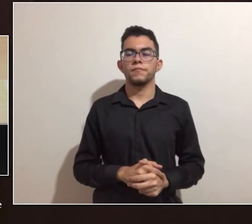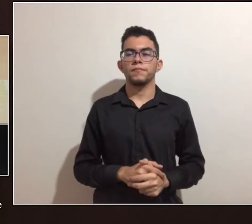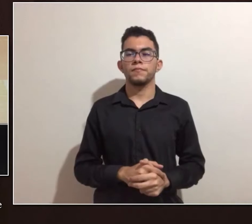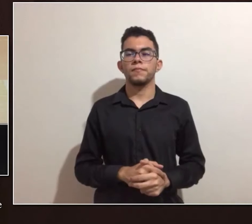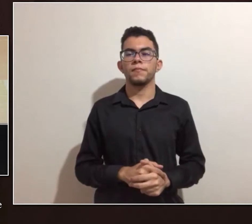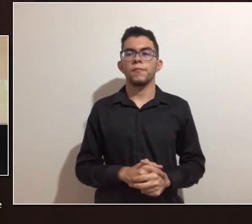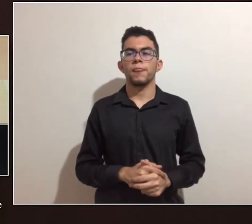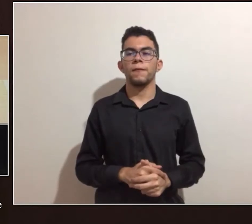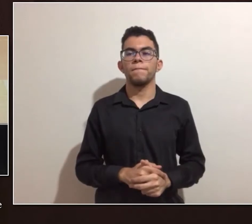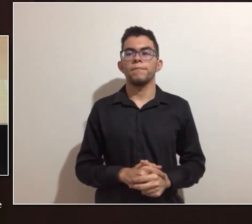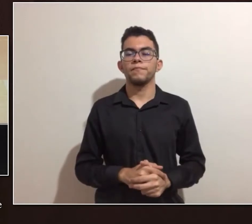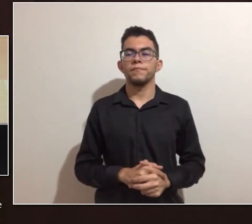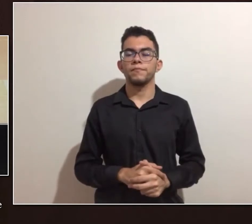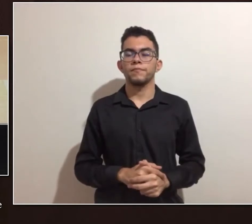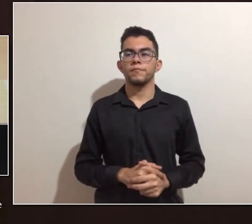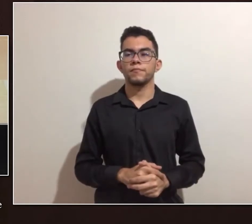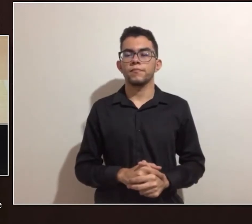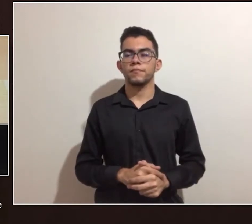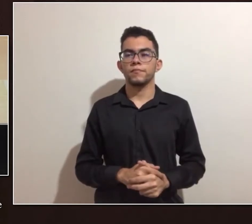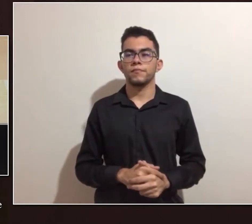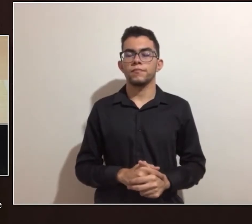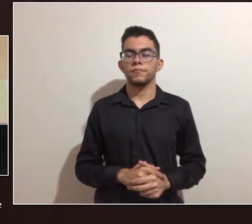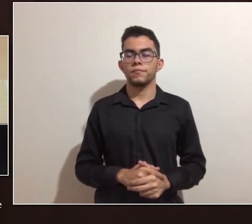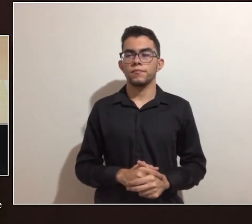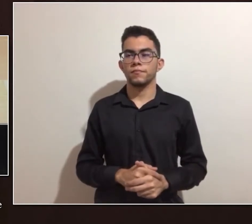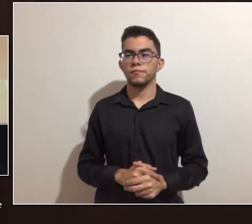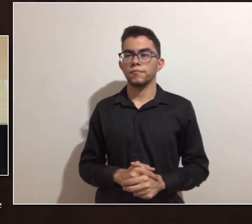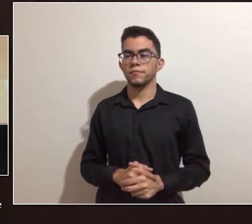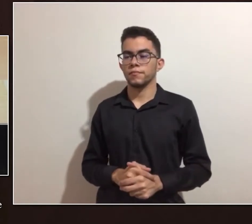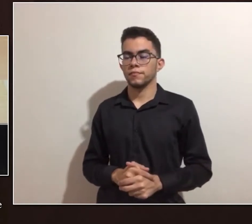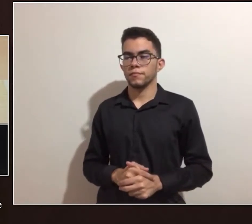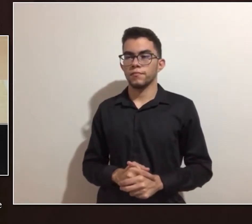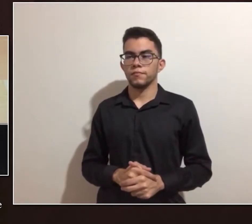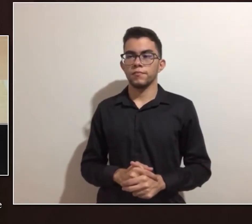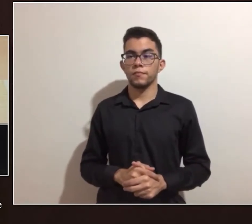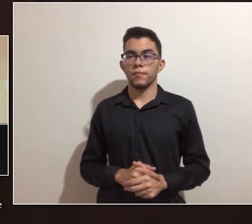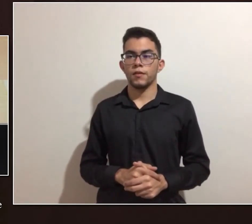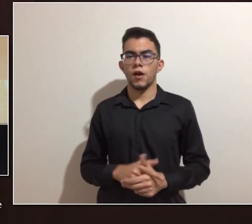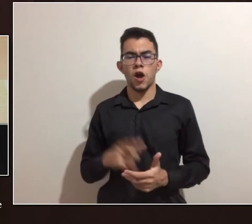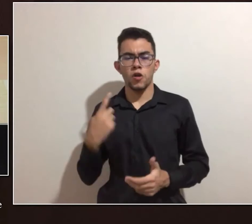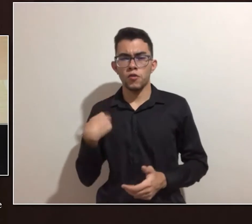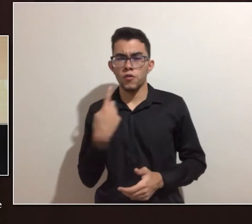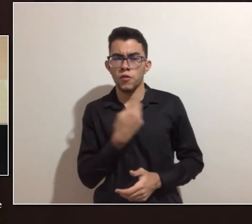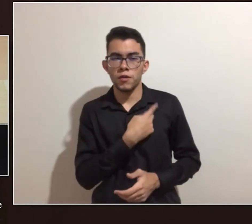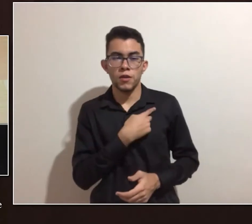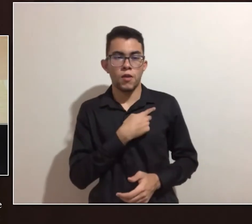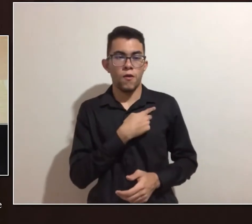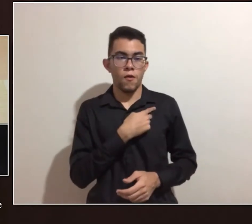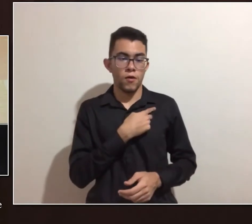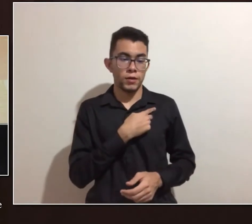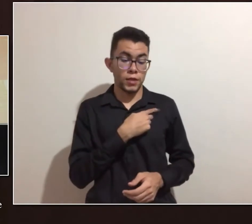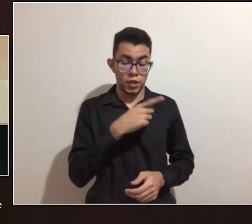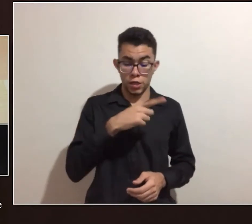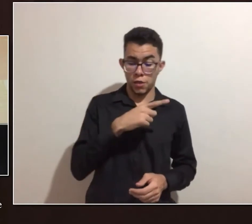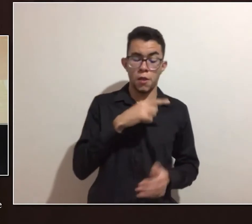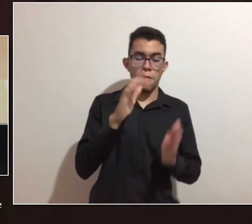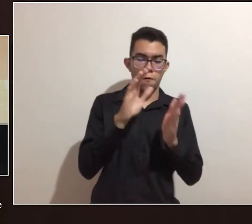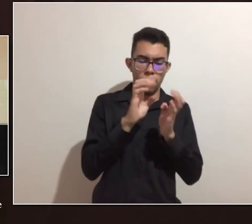Irmãos, o que nós estamos envolvidos é com o evangelho do Deus vivo e verdadeiro.